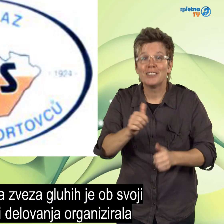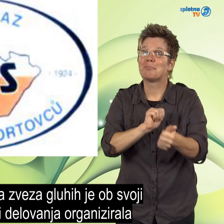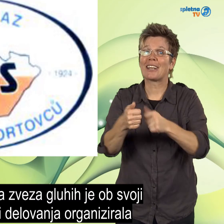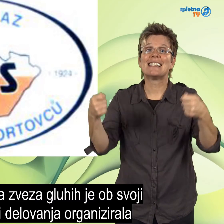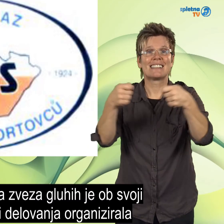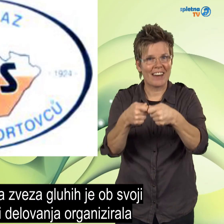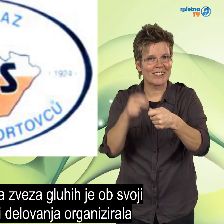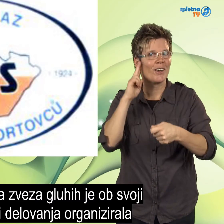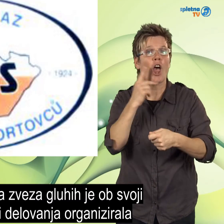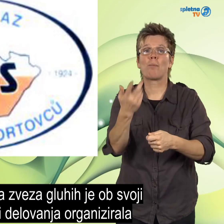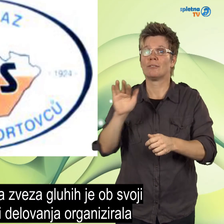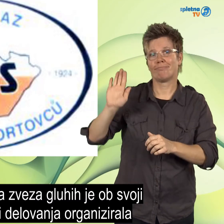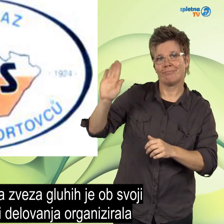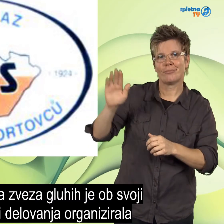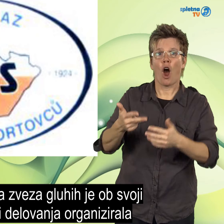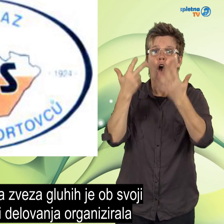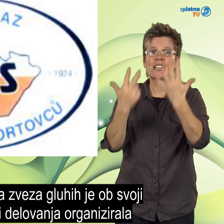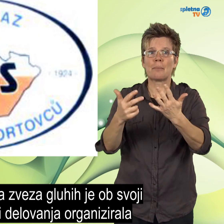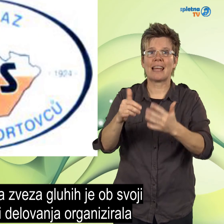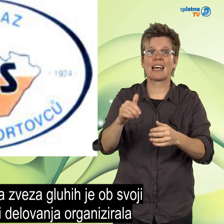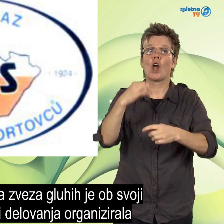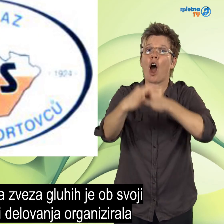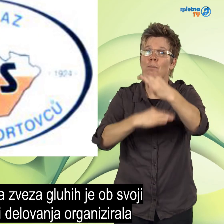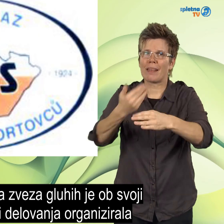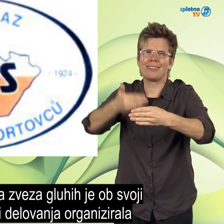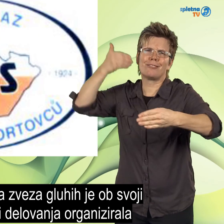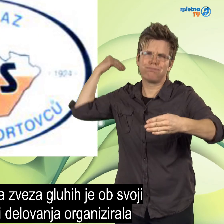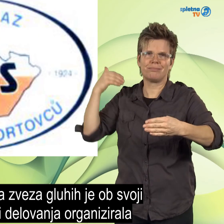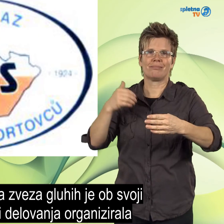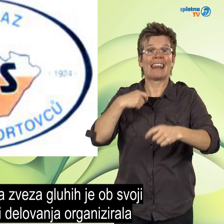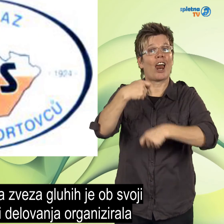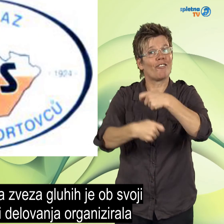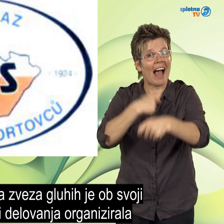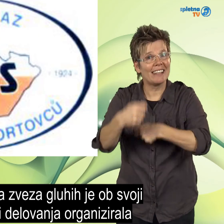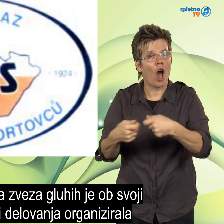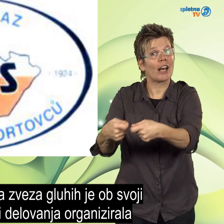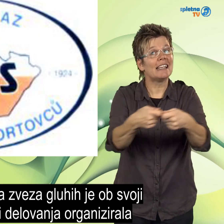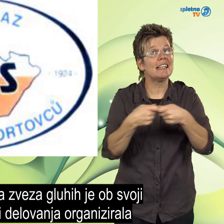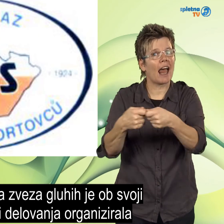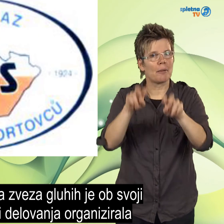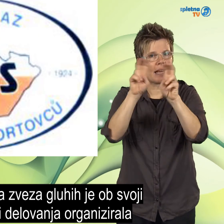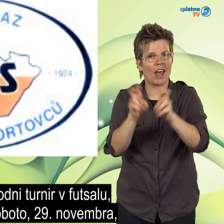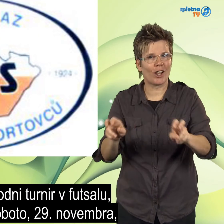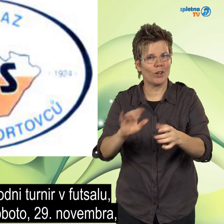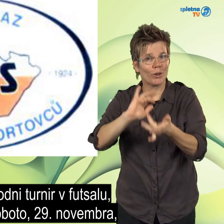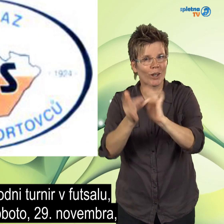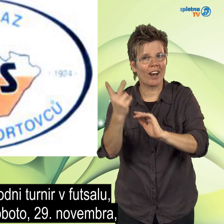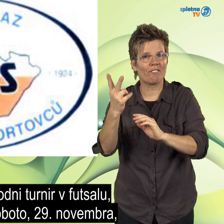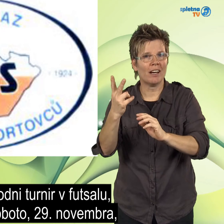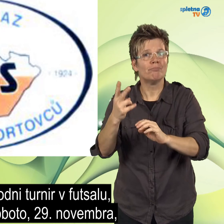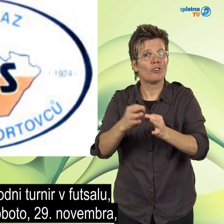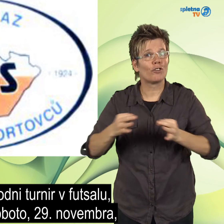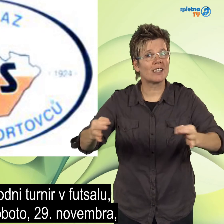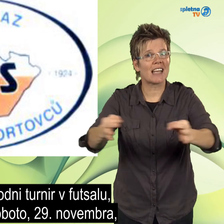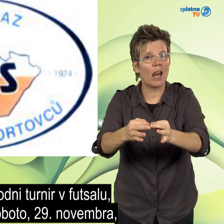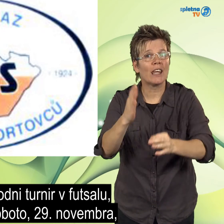Češka športna zveza gluhih je ob svoji 80. obletnici delovanja organizirala mednarodni turnir v futsalu, ki bo v